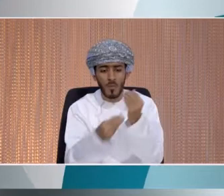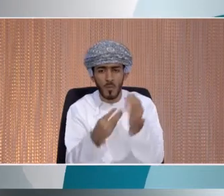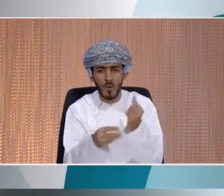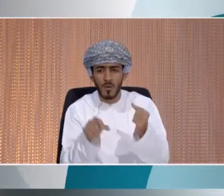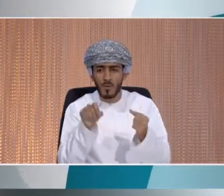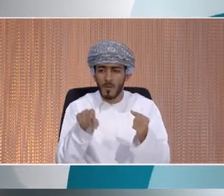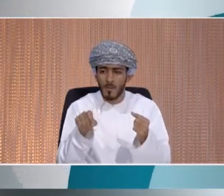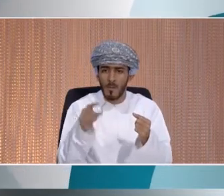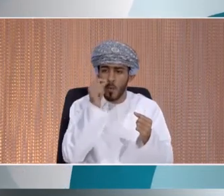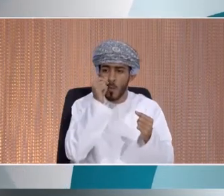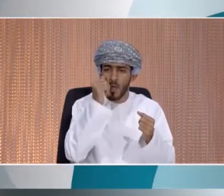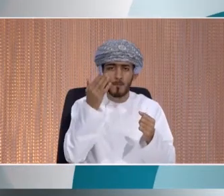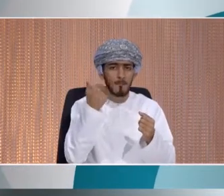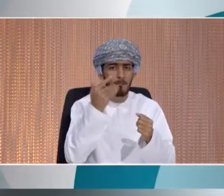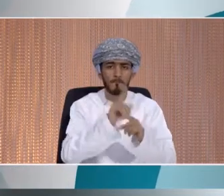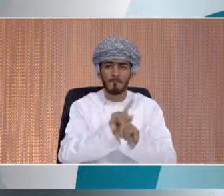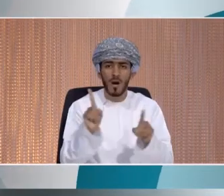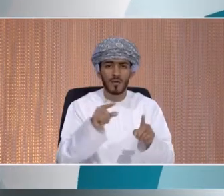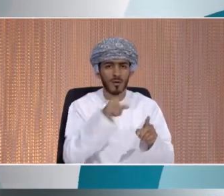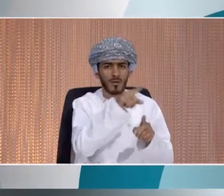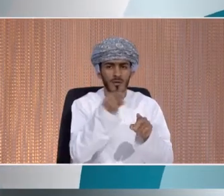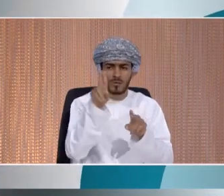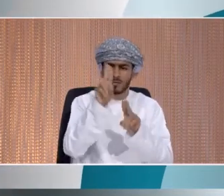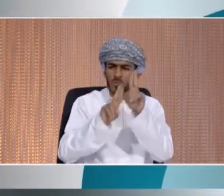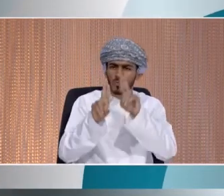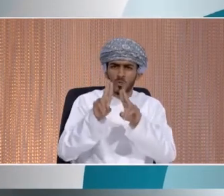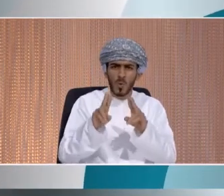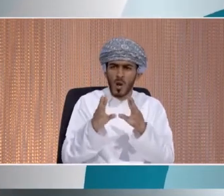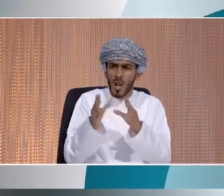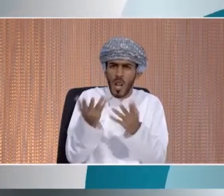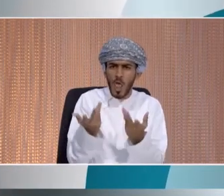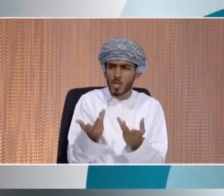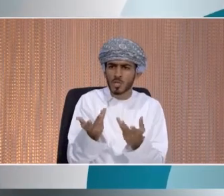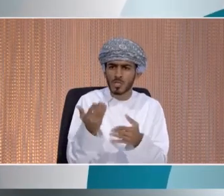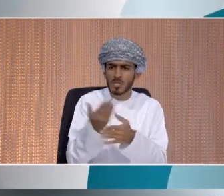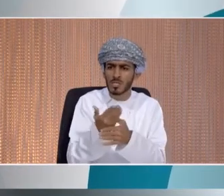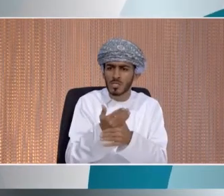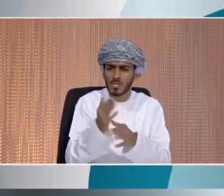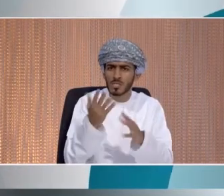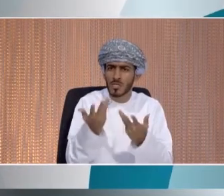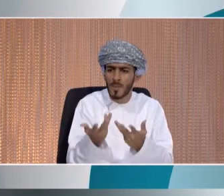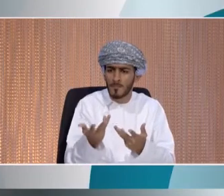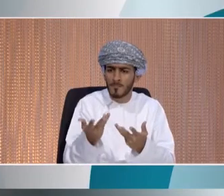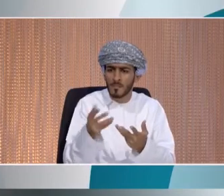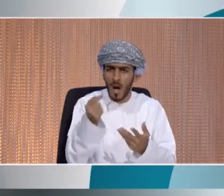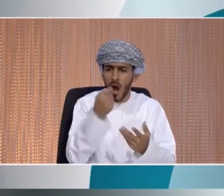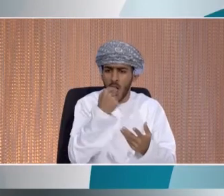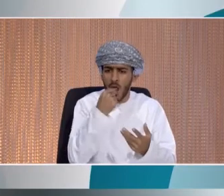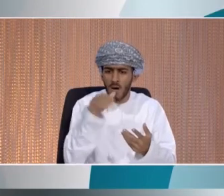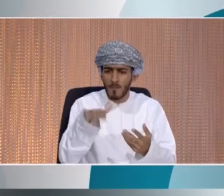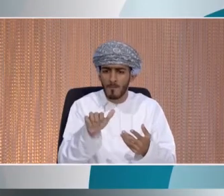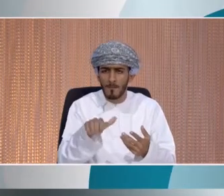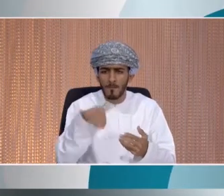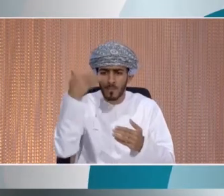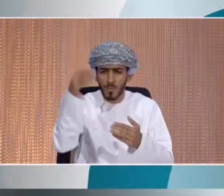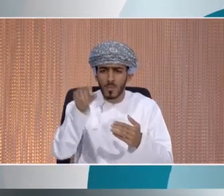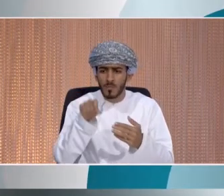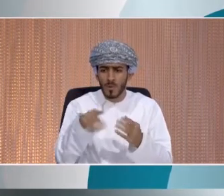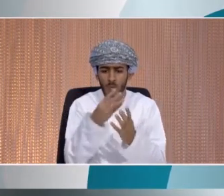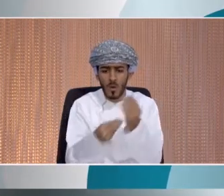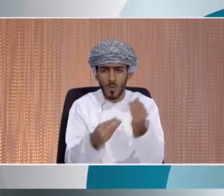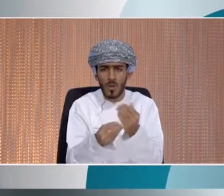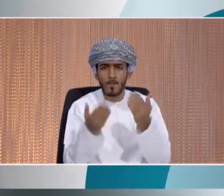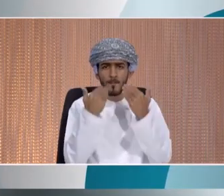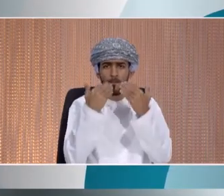فعندما تساءلنا مع أولياء الأمور ما الدافع، قال أنا أتخوف لأن هذا ربما يقلب لي العار عندما يحدث، إن